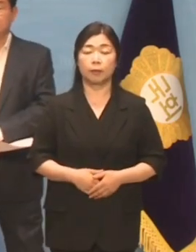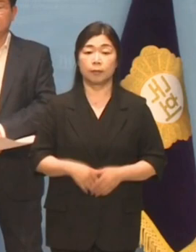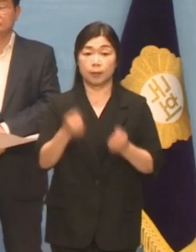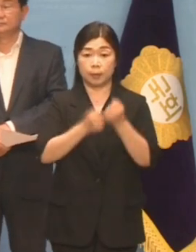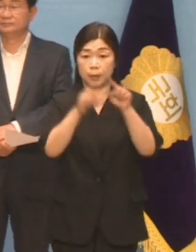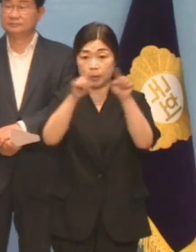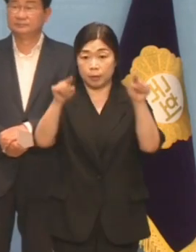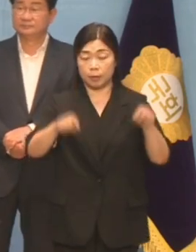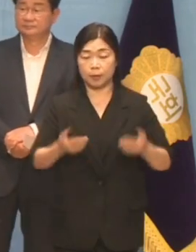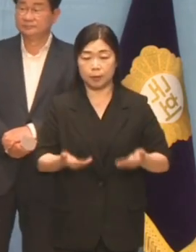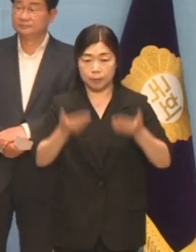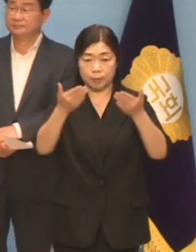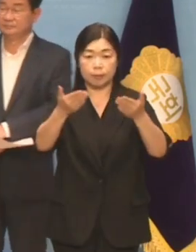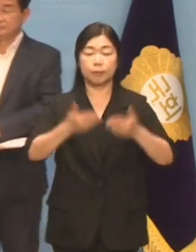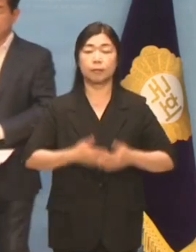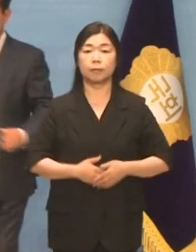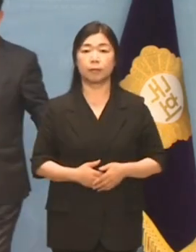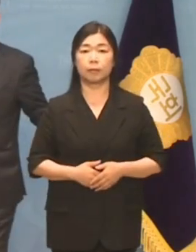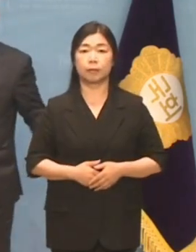그러면 성명서 낭독이 있겠습니다.